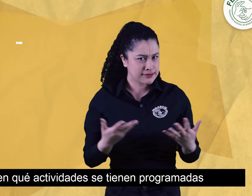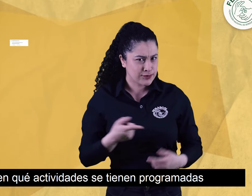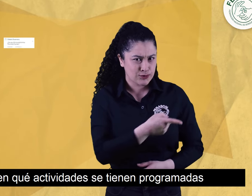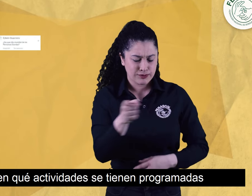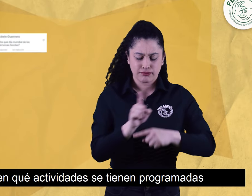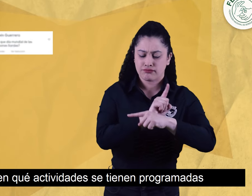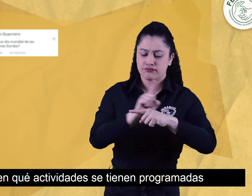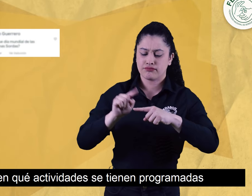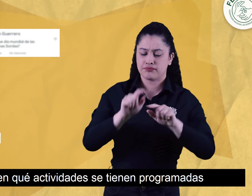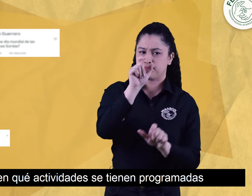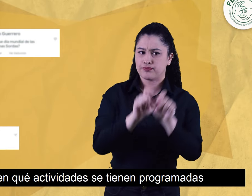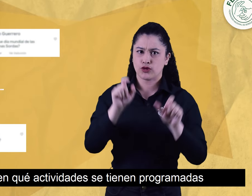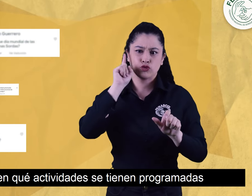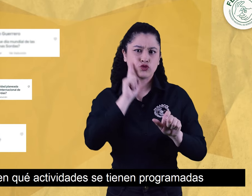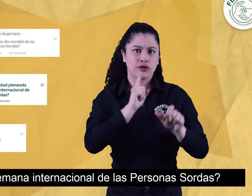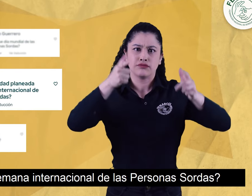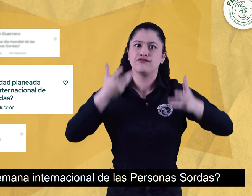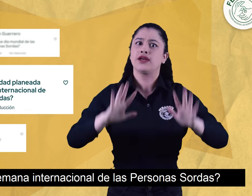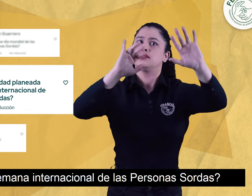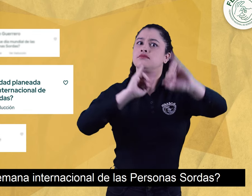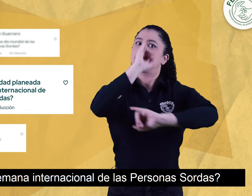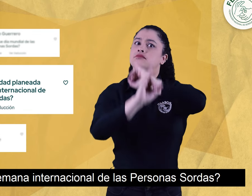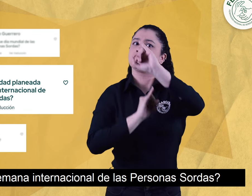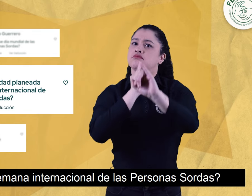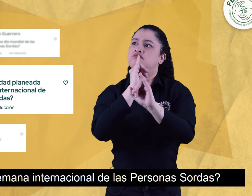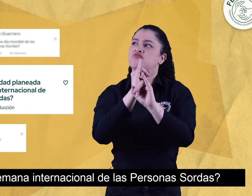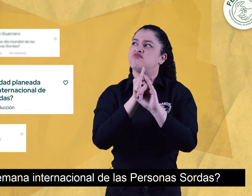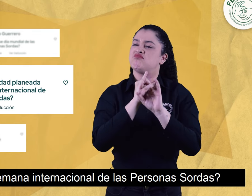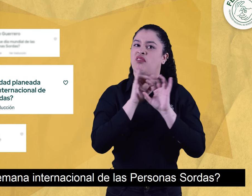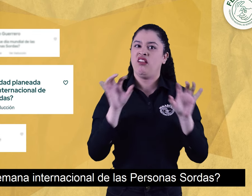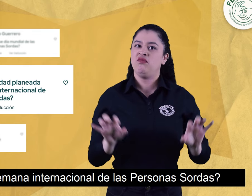saben Qué actividades se tienen programadas para la semana internacional de las personas